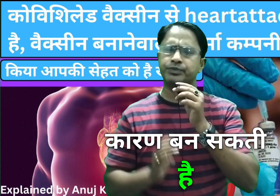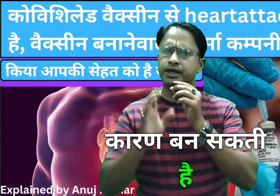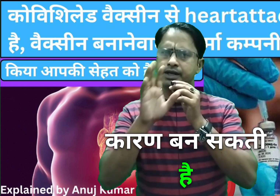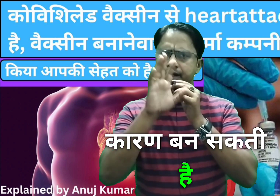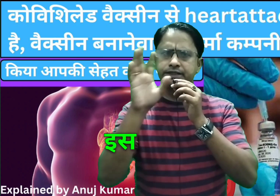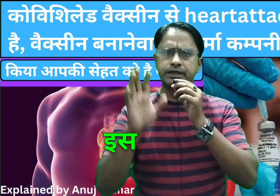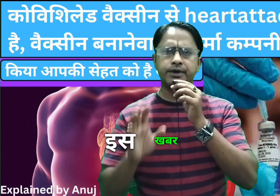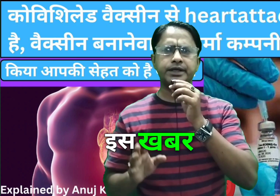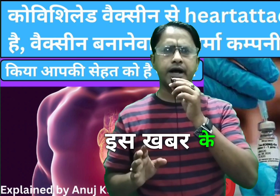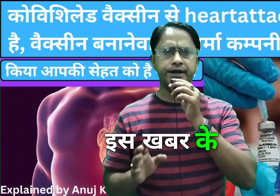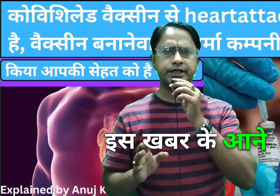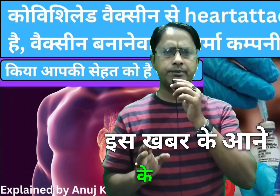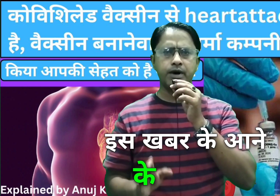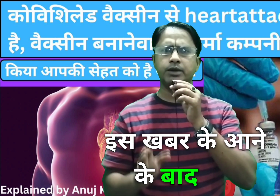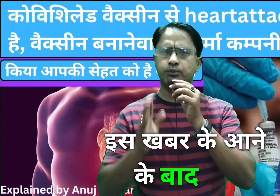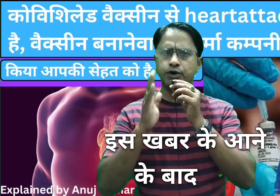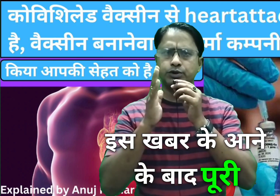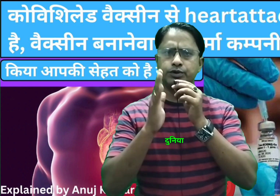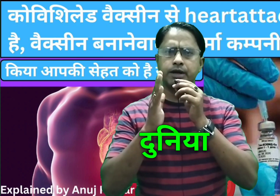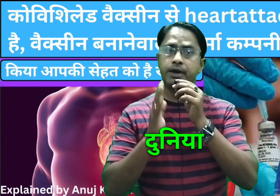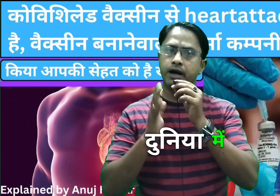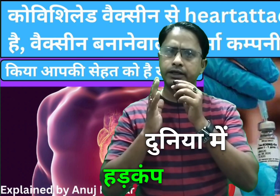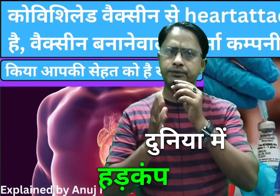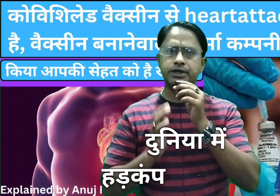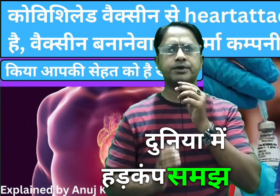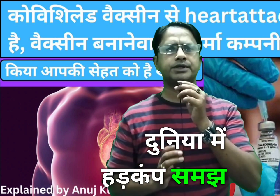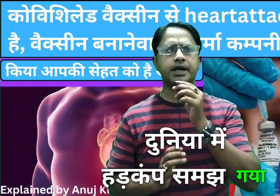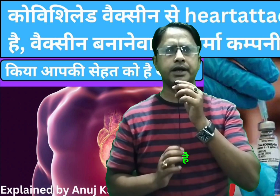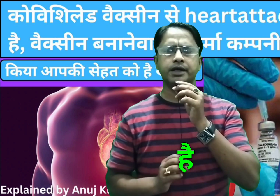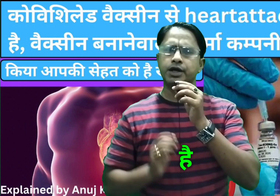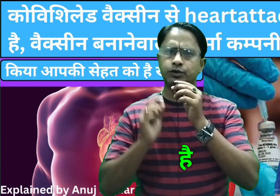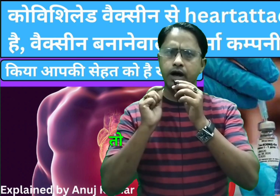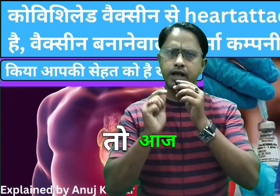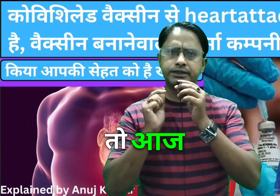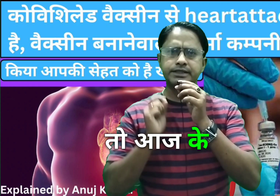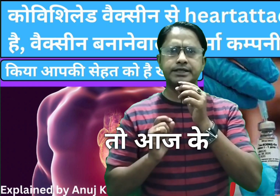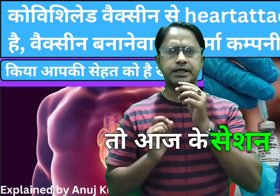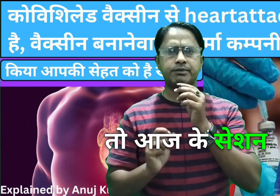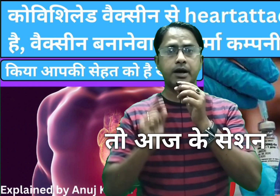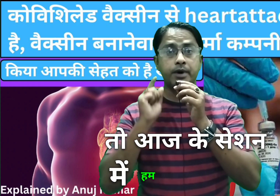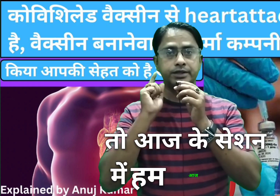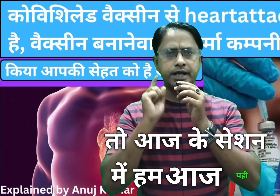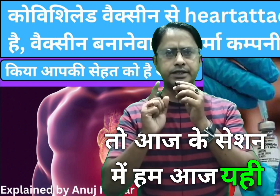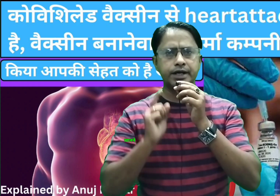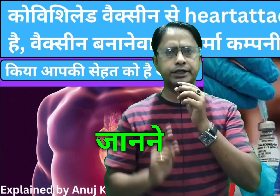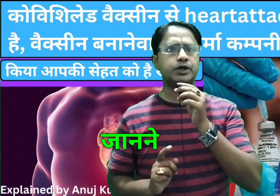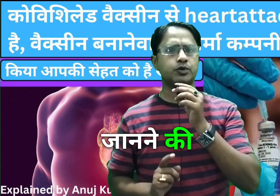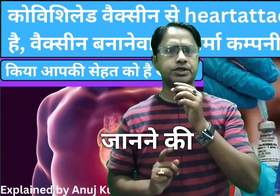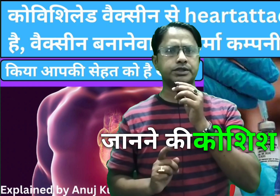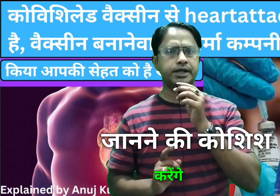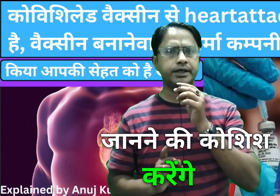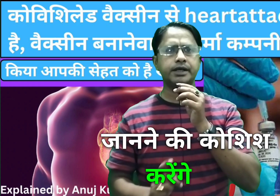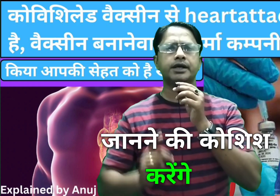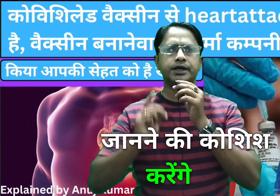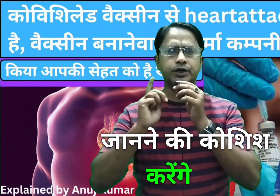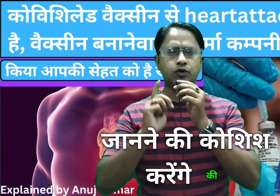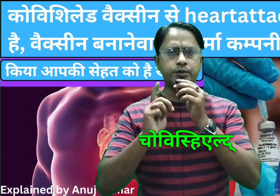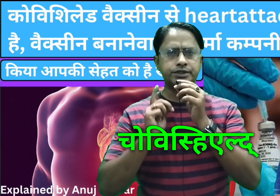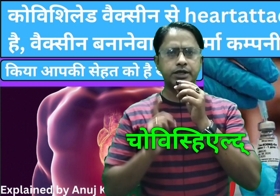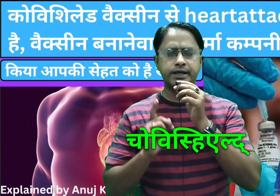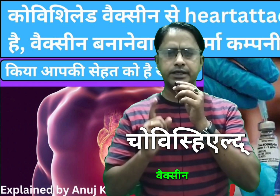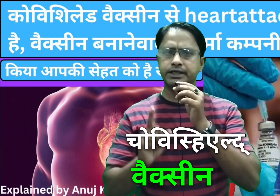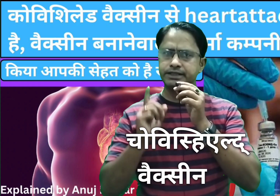सकती है। इस खबर के आने के बाद पूरी दुनिया में हड़कंप सा मच गया है। तो आज के सेशन में हम यही जानने की कोशिश करेंगे